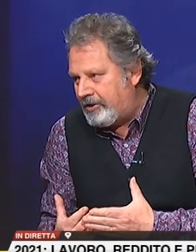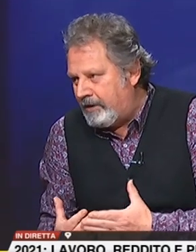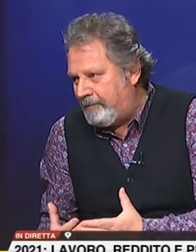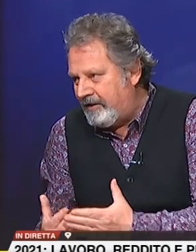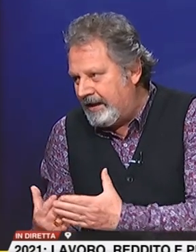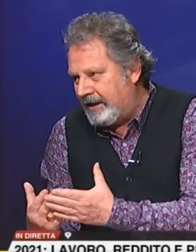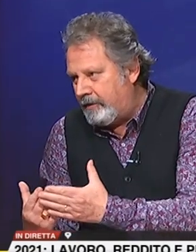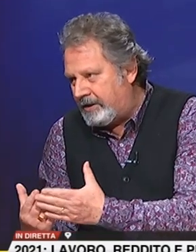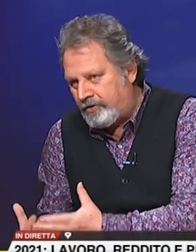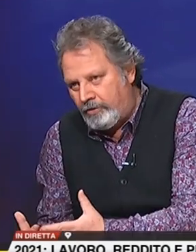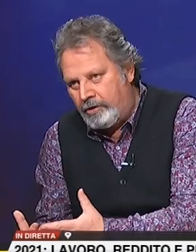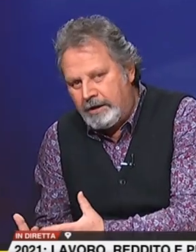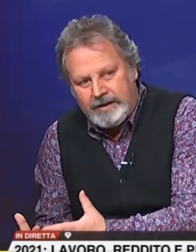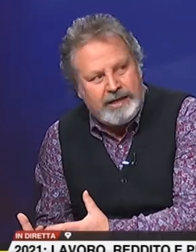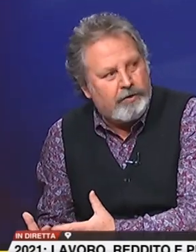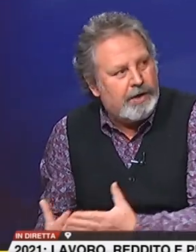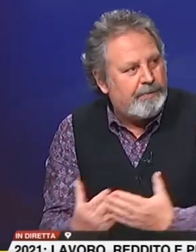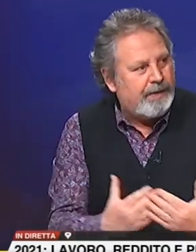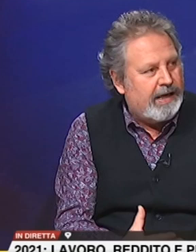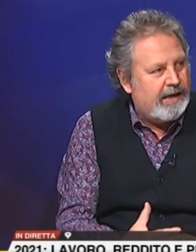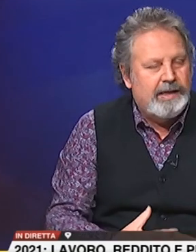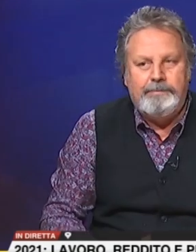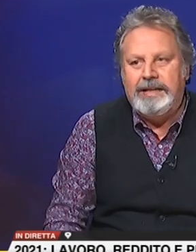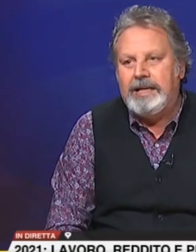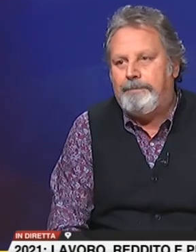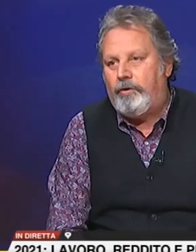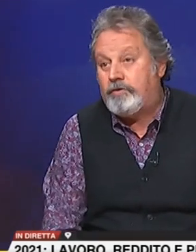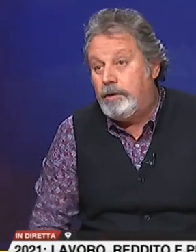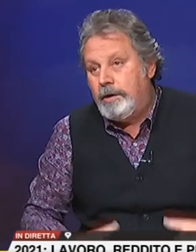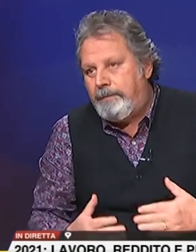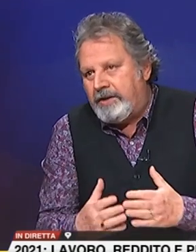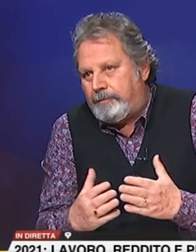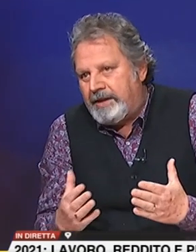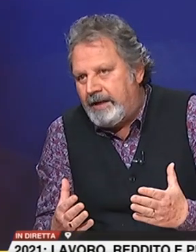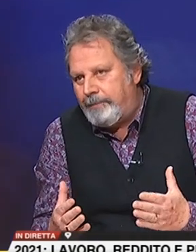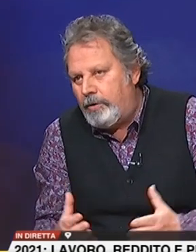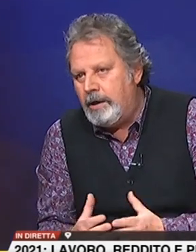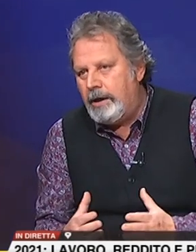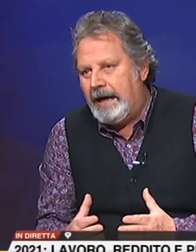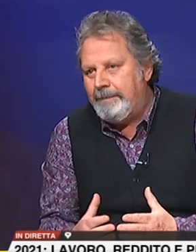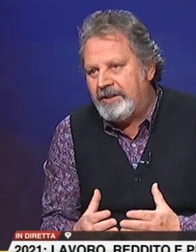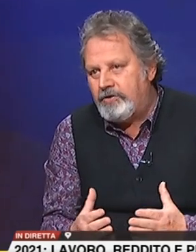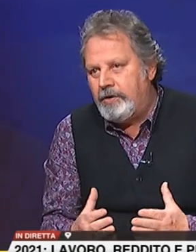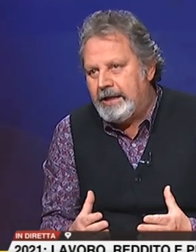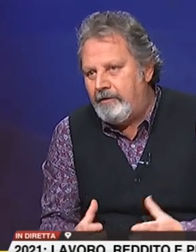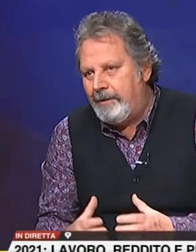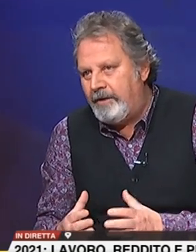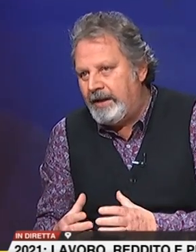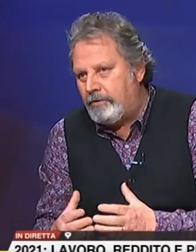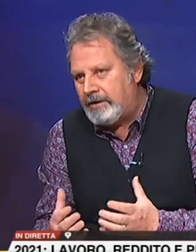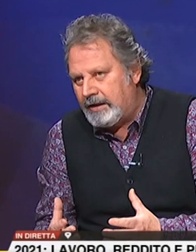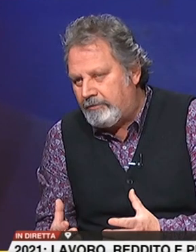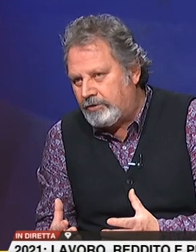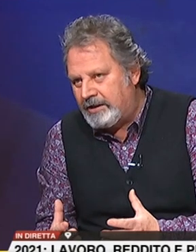la pensione per vedere dove ci sono degli errori e metterli a posto. Penso per esempio alle persone che dovrebbero